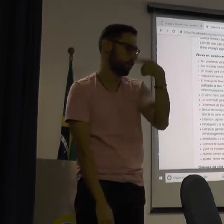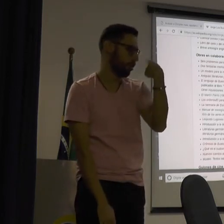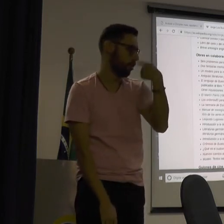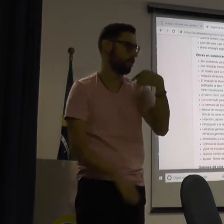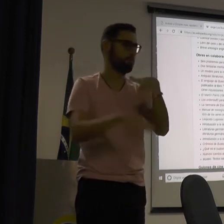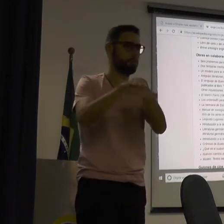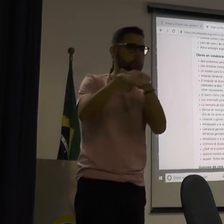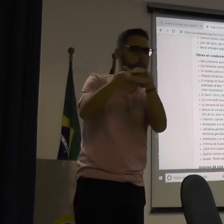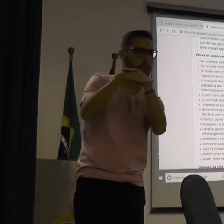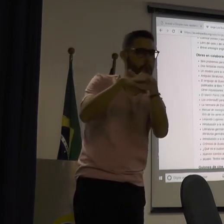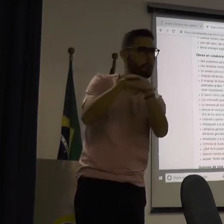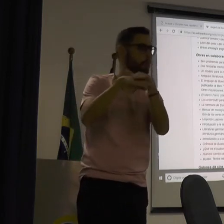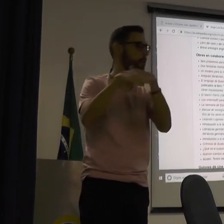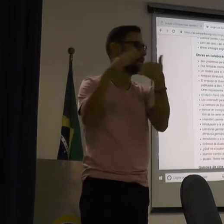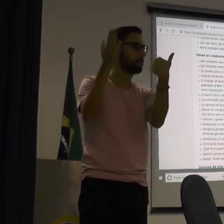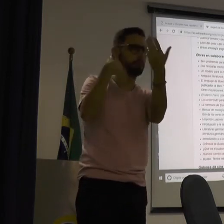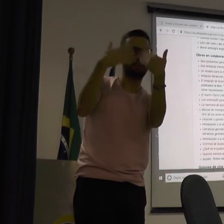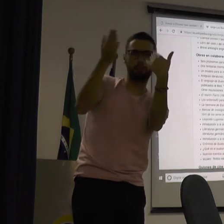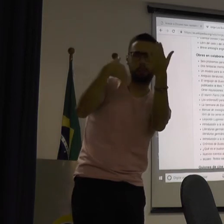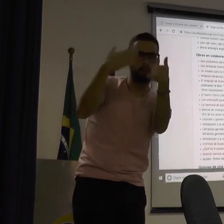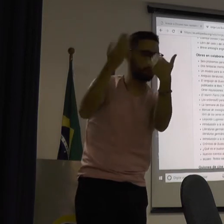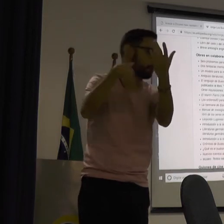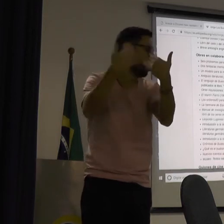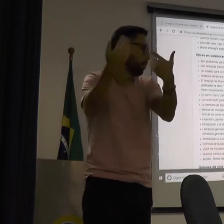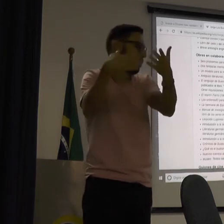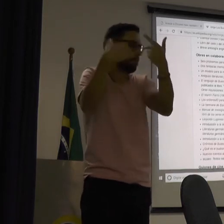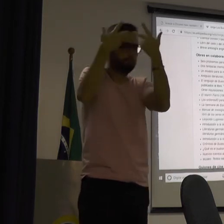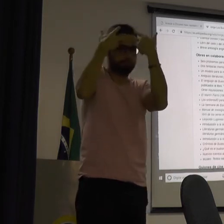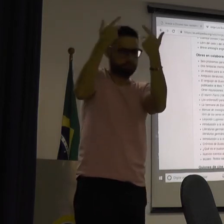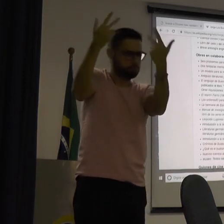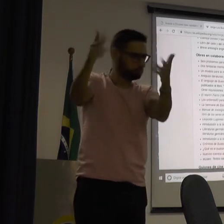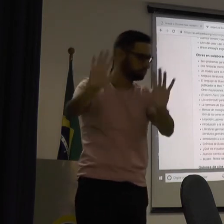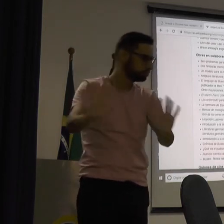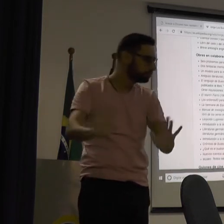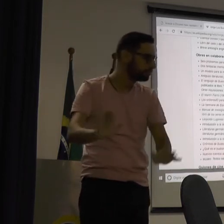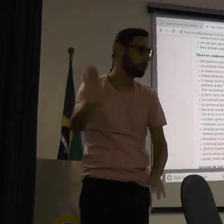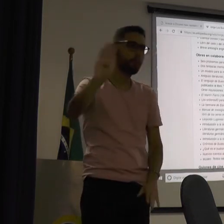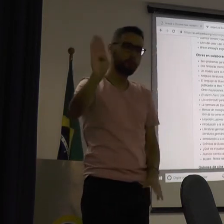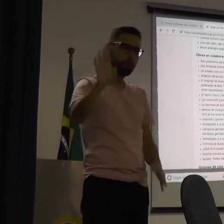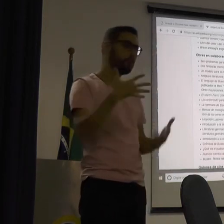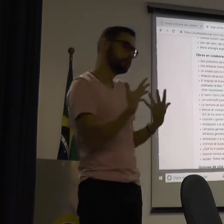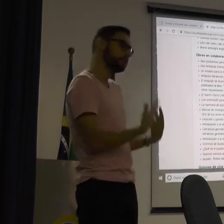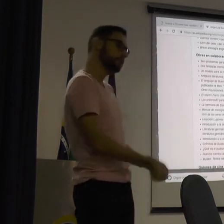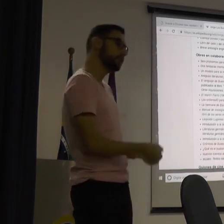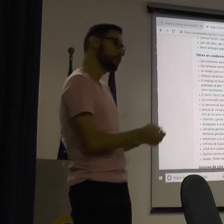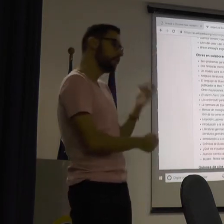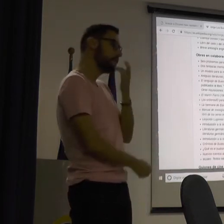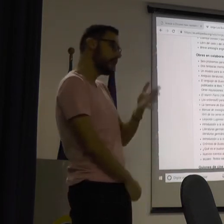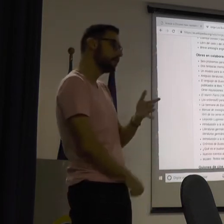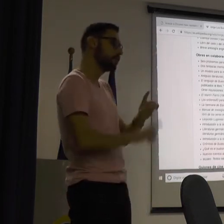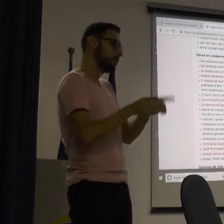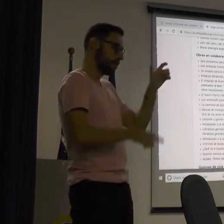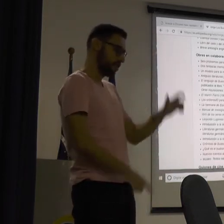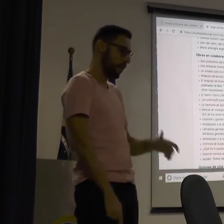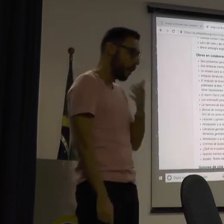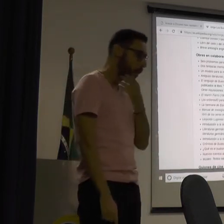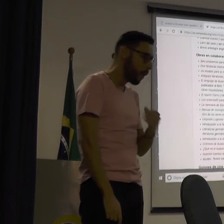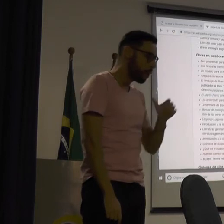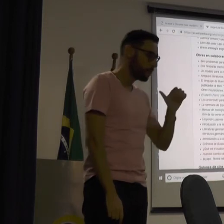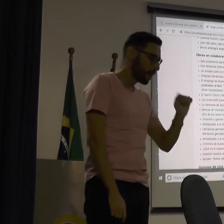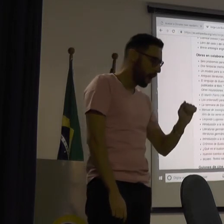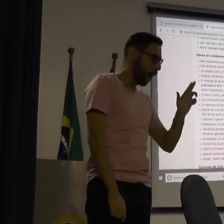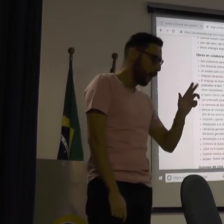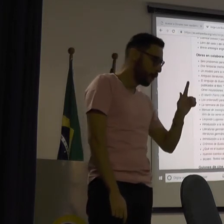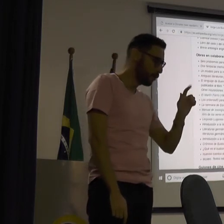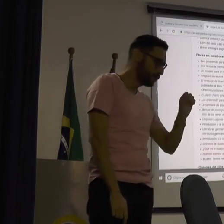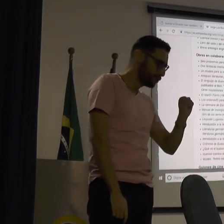com Borges, como se fosse um discípulo. Ele que não respeitava ninguém no Brasil, jogava pedra, joga ainda,